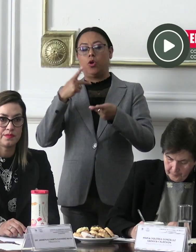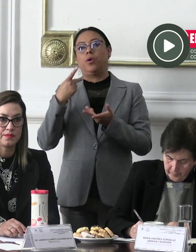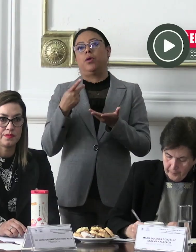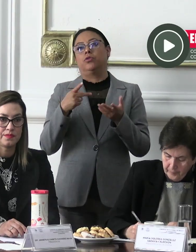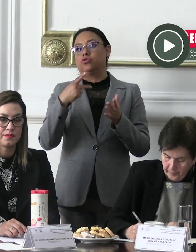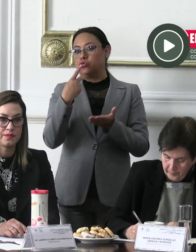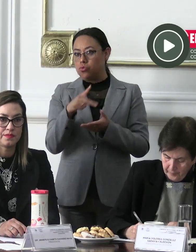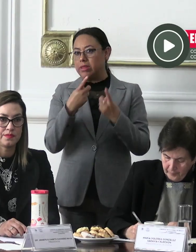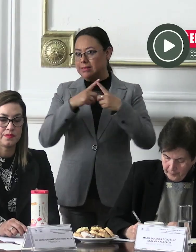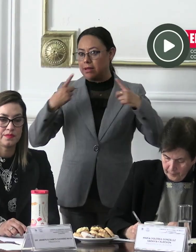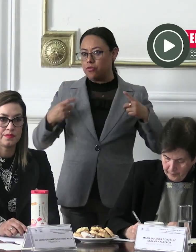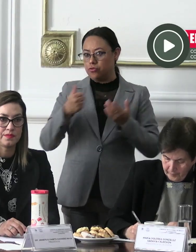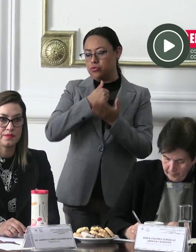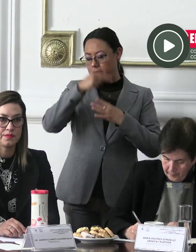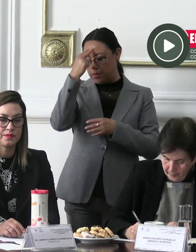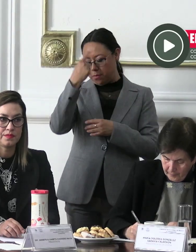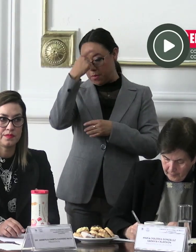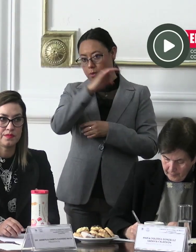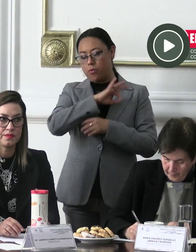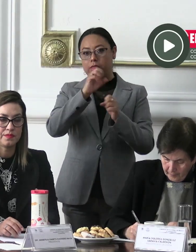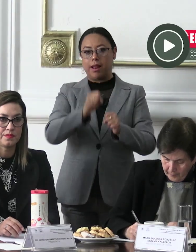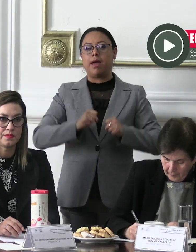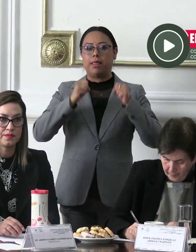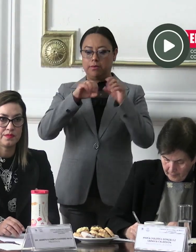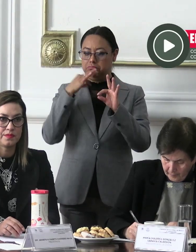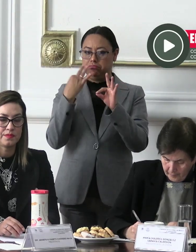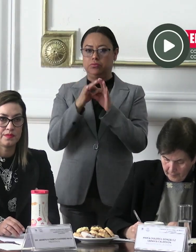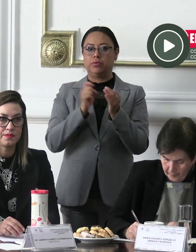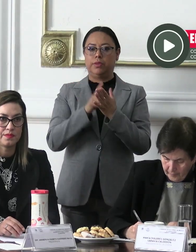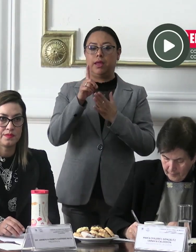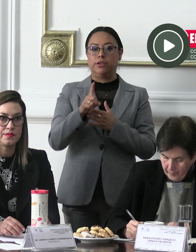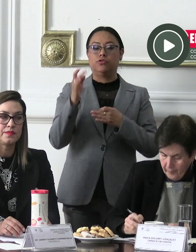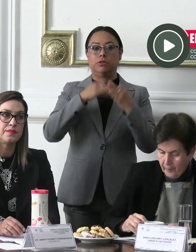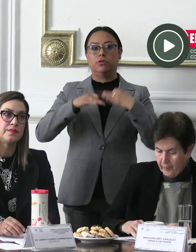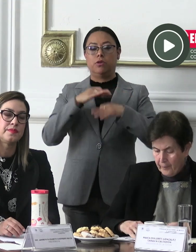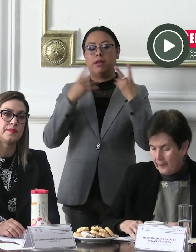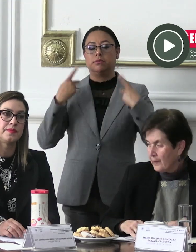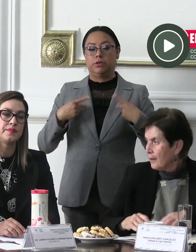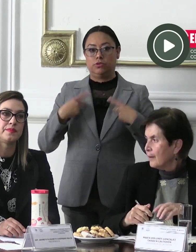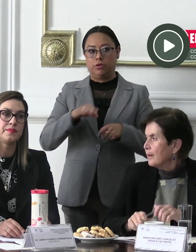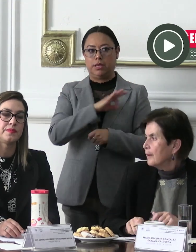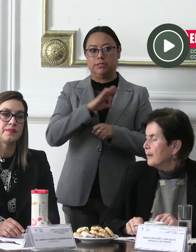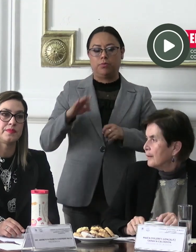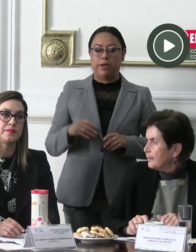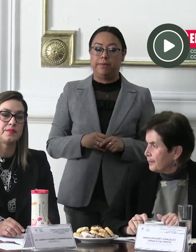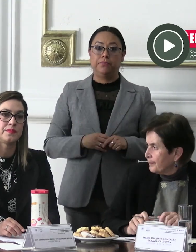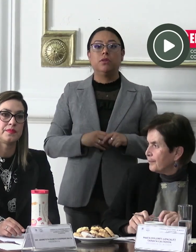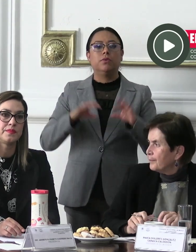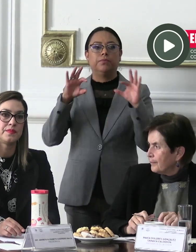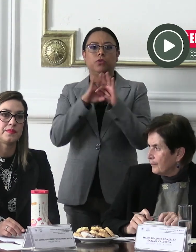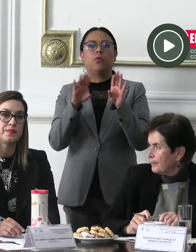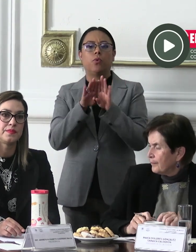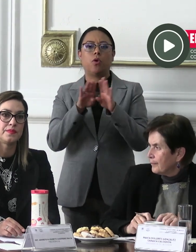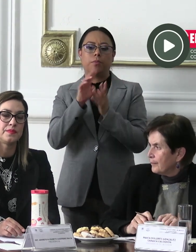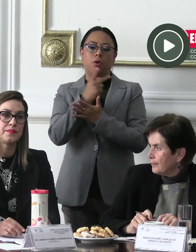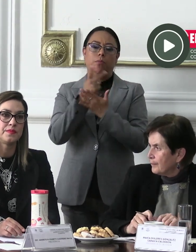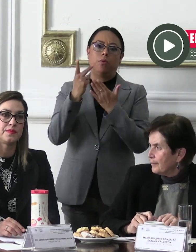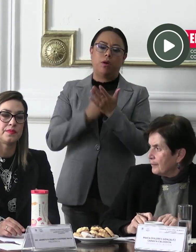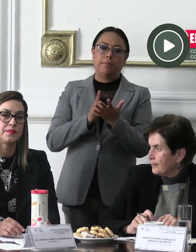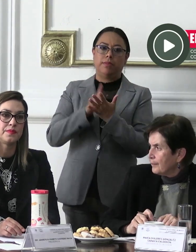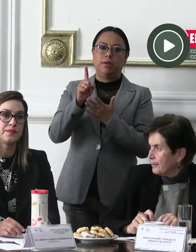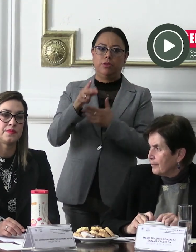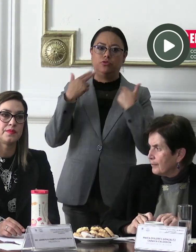ciudad para garantizar la efectividad de los derechos de todas las personas con base en el Programa de Derechos Humanos